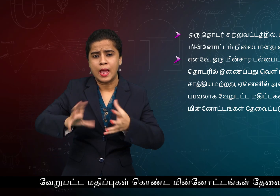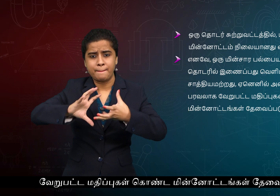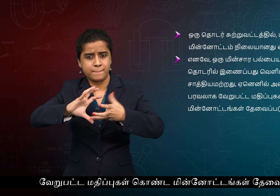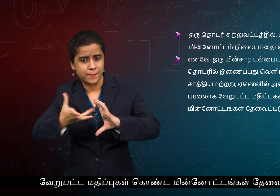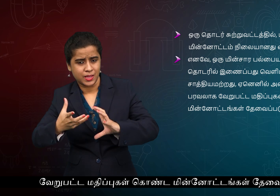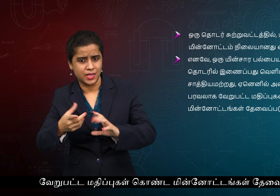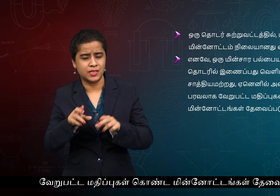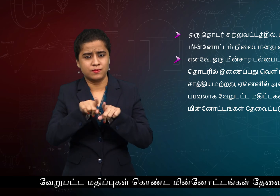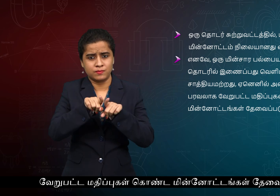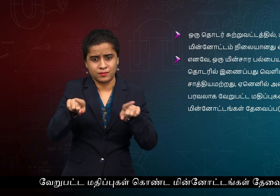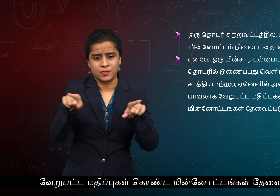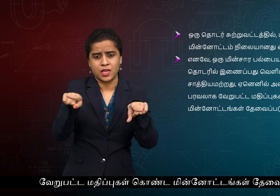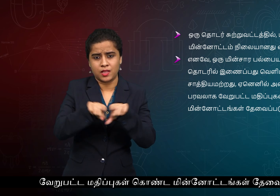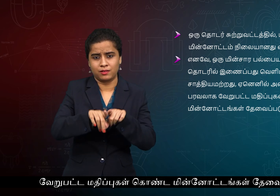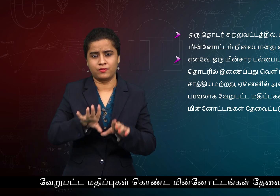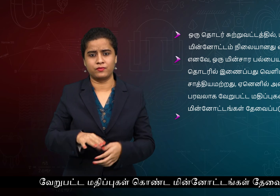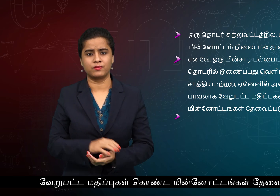தேவைப்படுகின்றன.